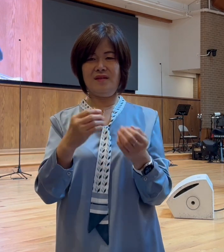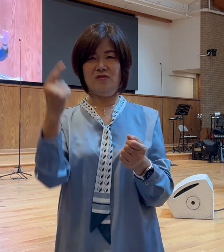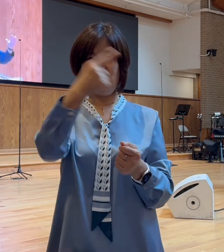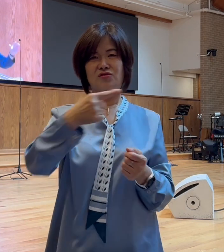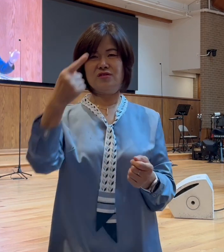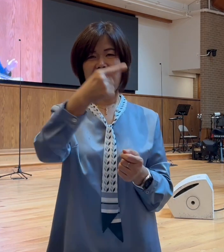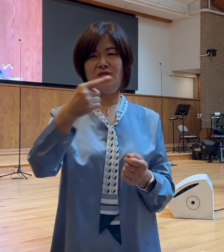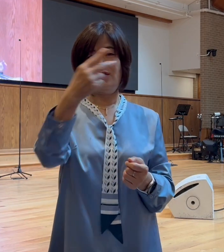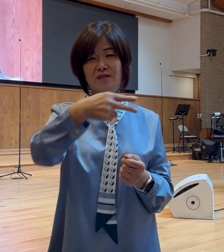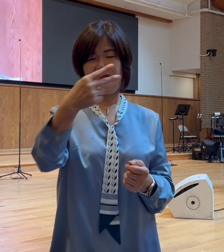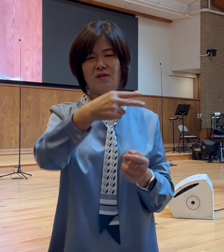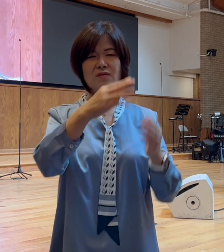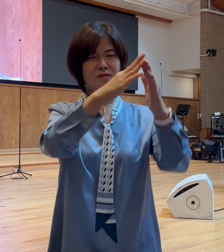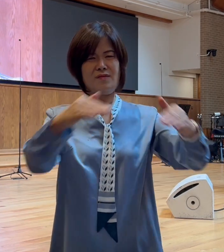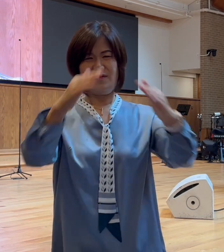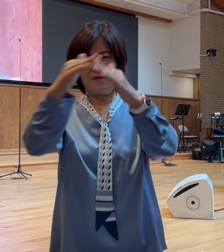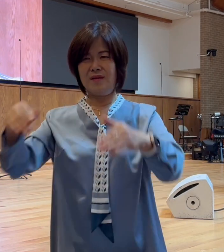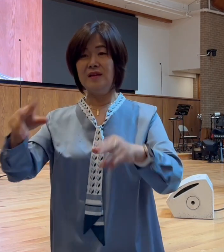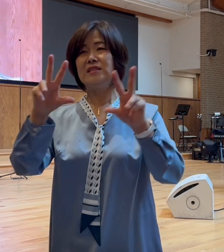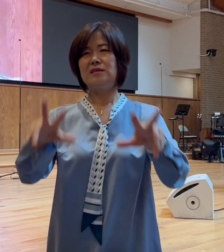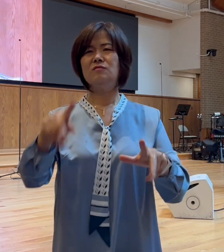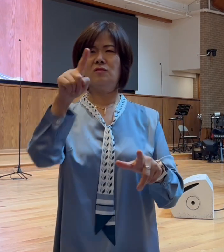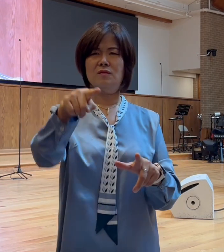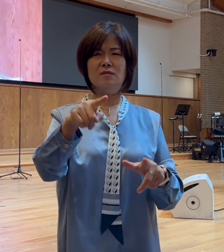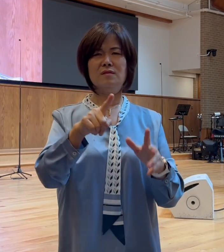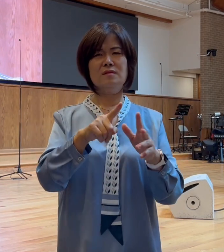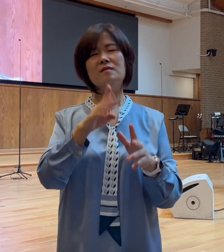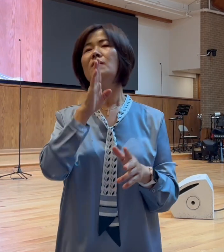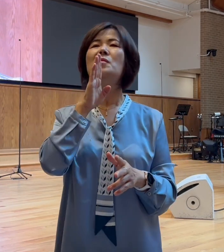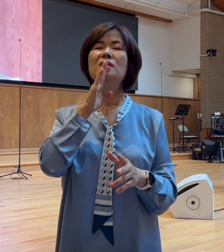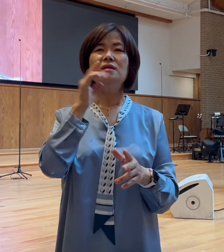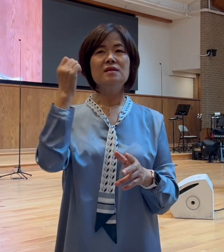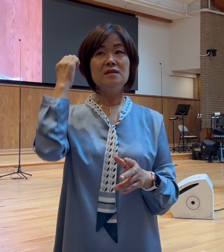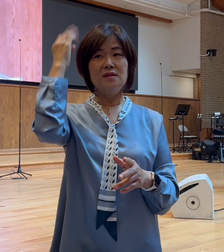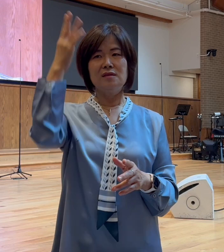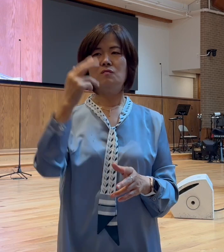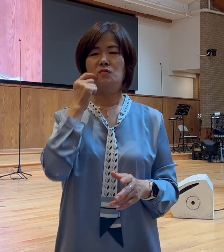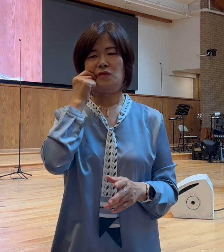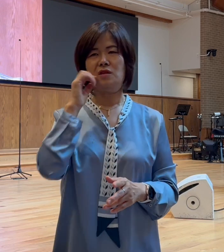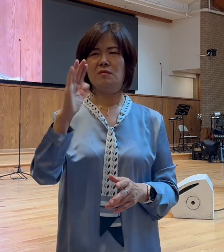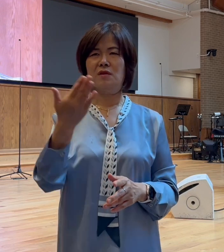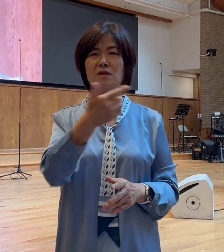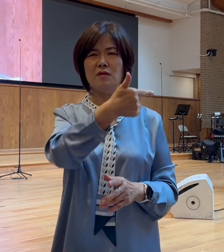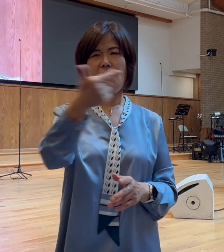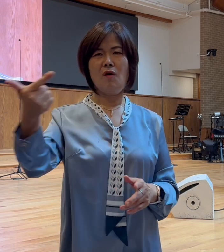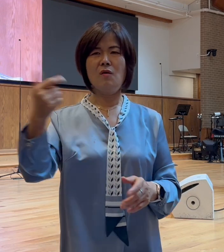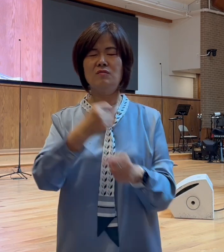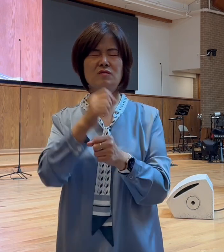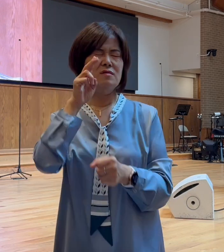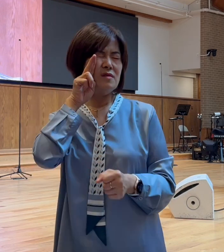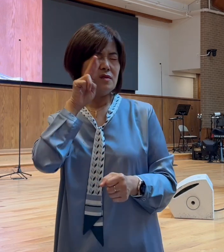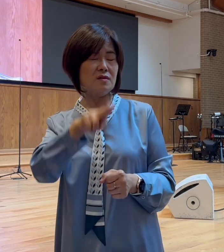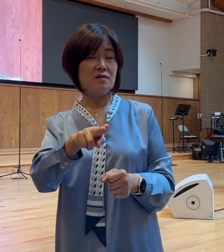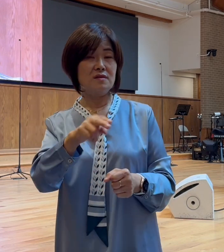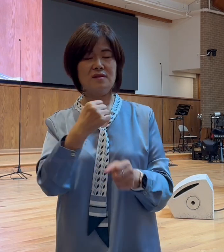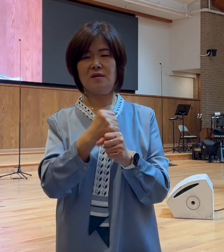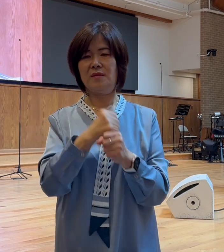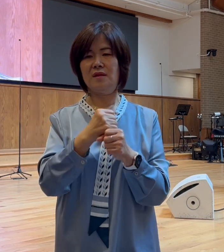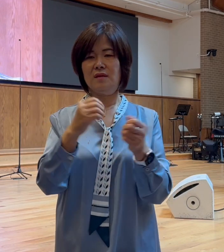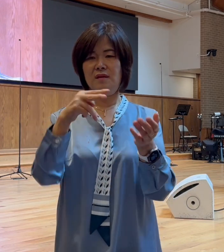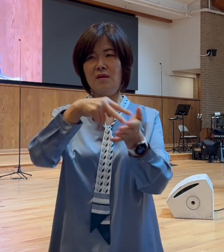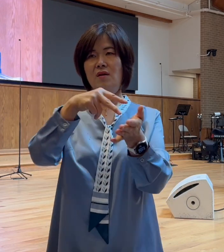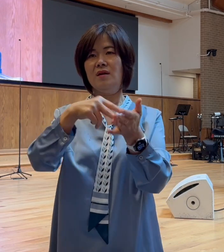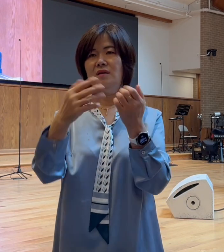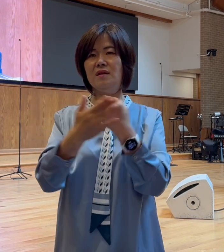수천 채가 쳐 있습니다. 전 지금도 그 장면을 잊지 못합니다. 너무 이제 처참하고 충격적인